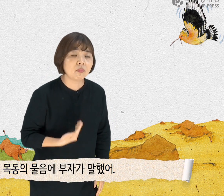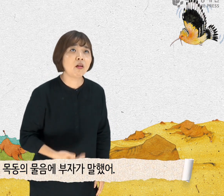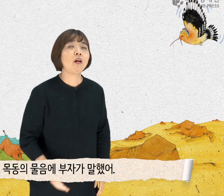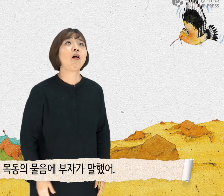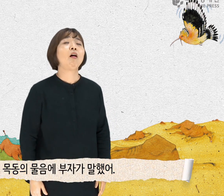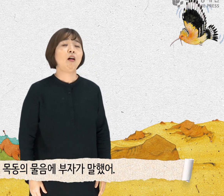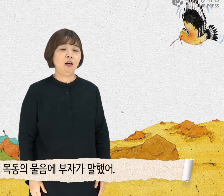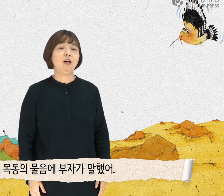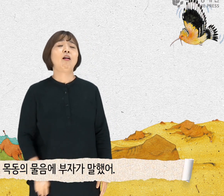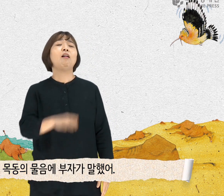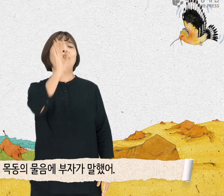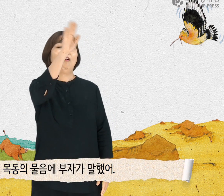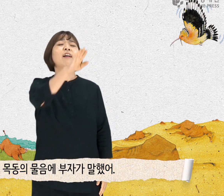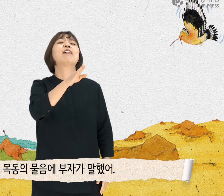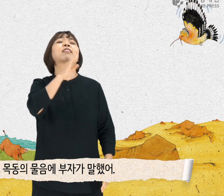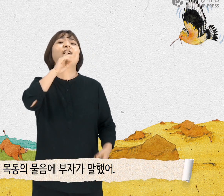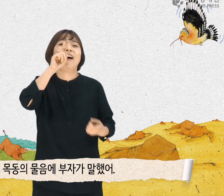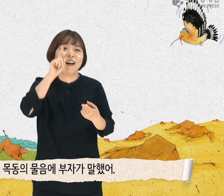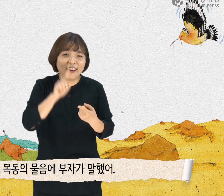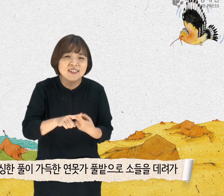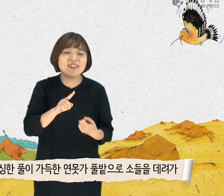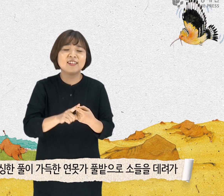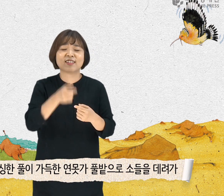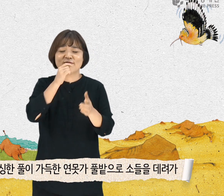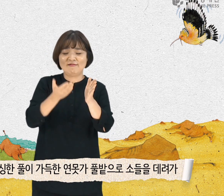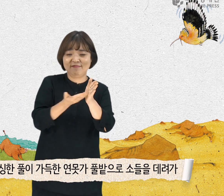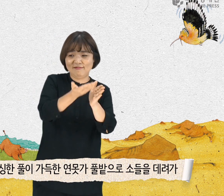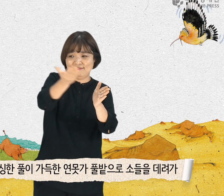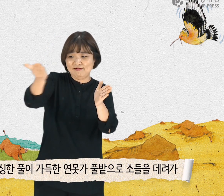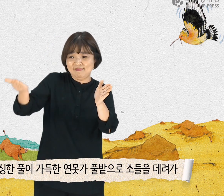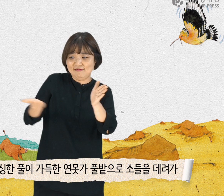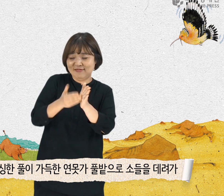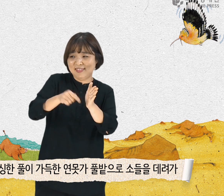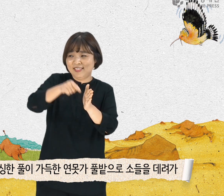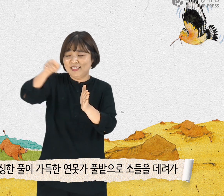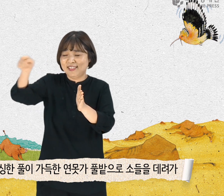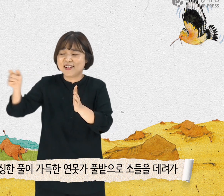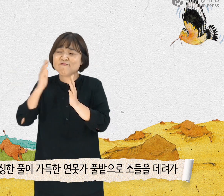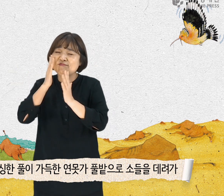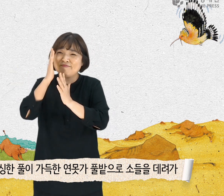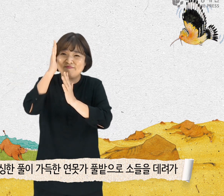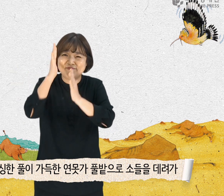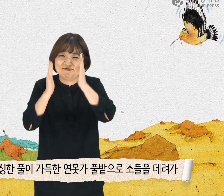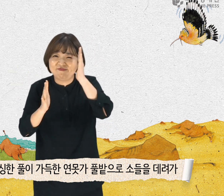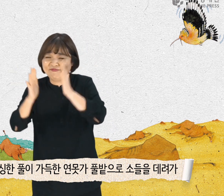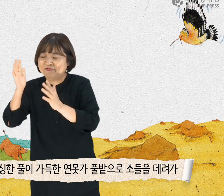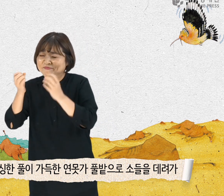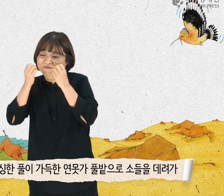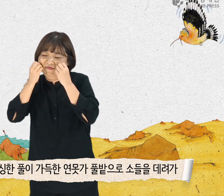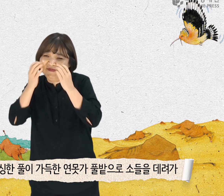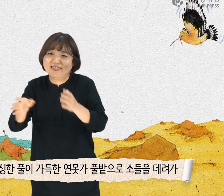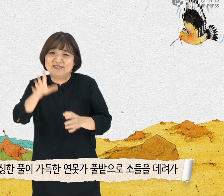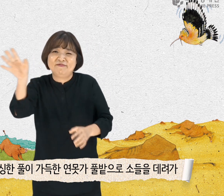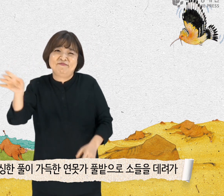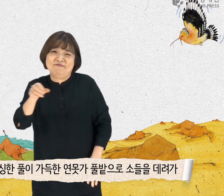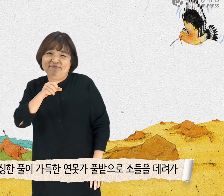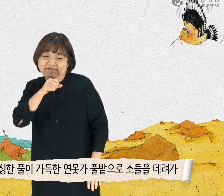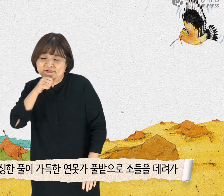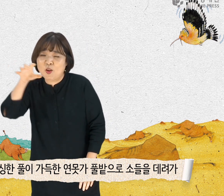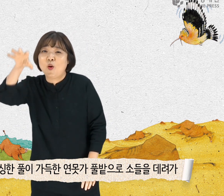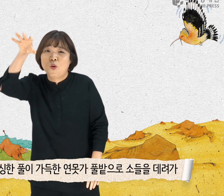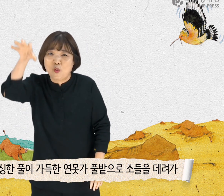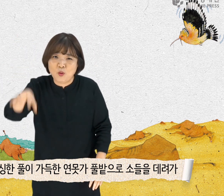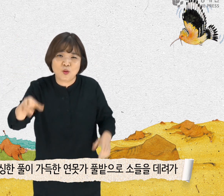목동의 물음에 부자가 말했어 굴려 당연 1 심 시 간 풀이 가득한 연못과